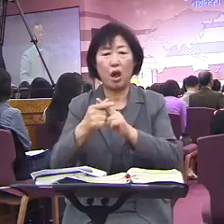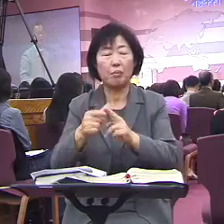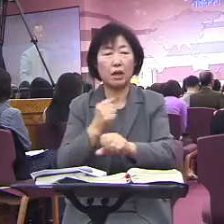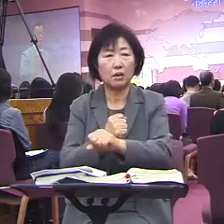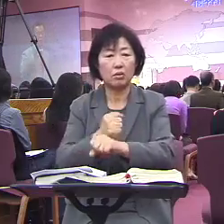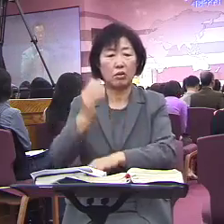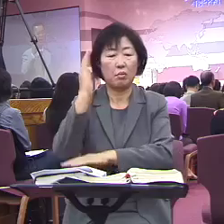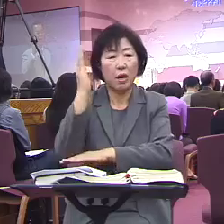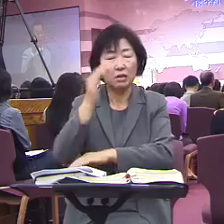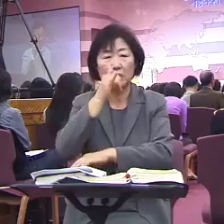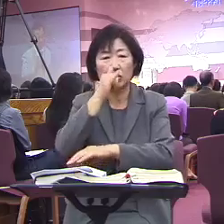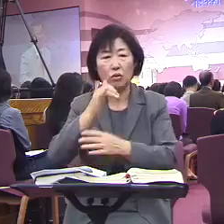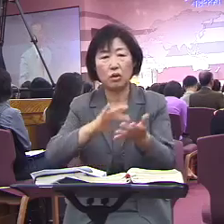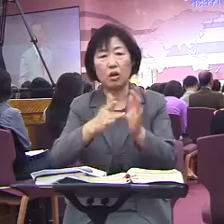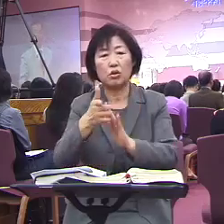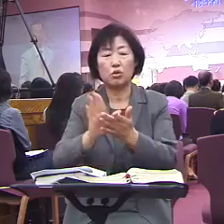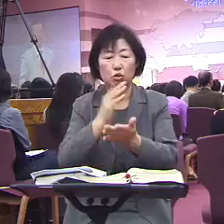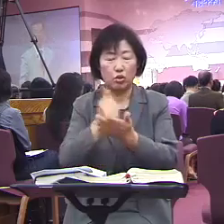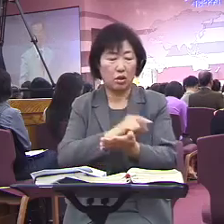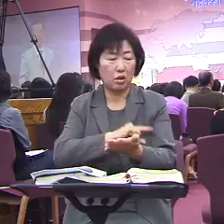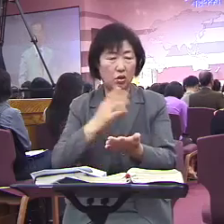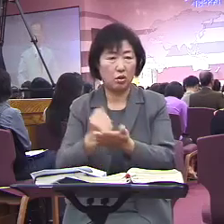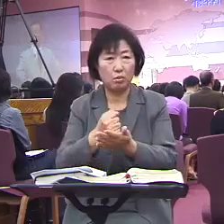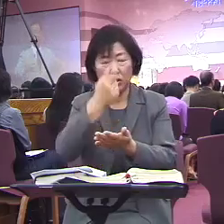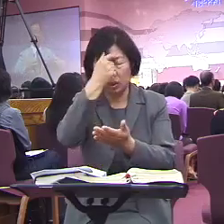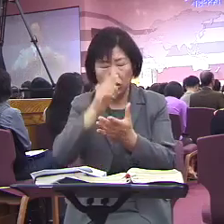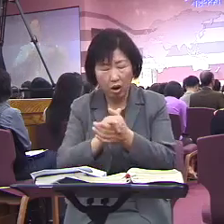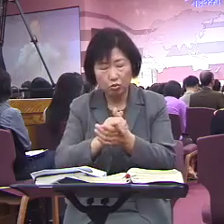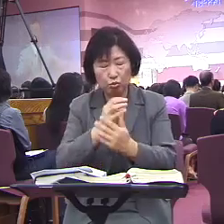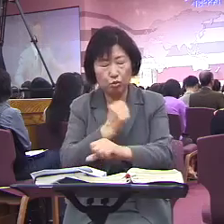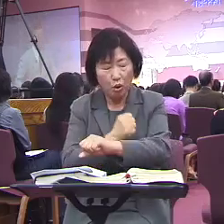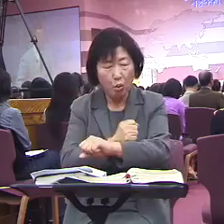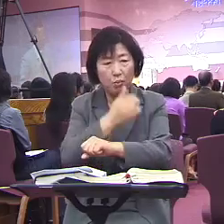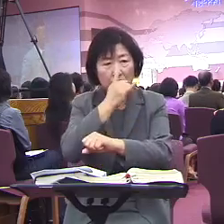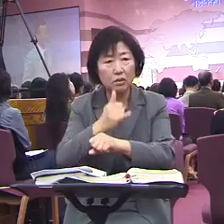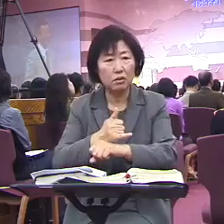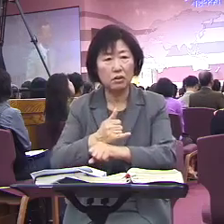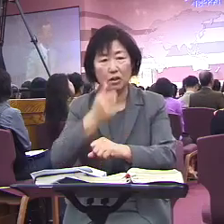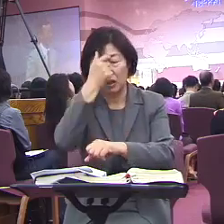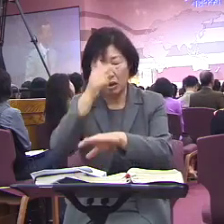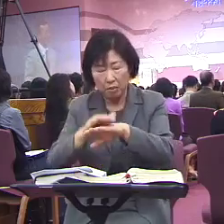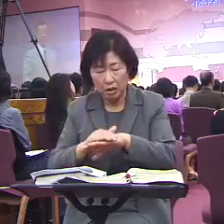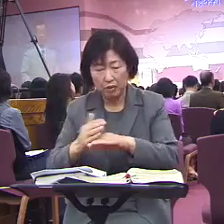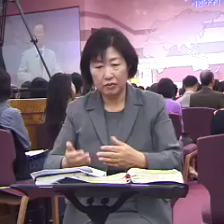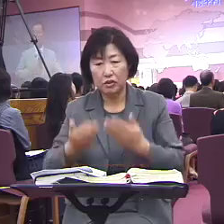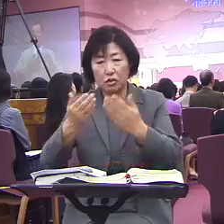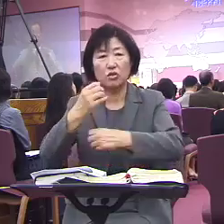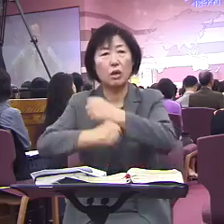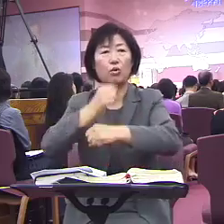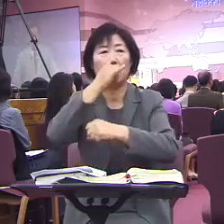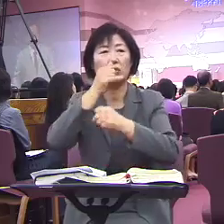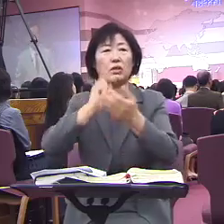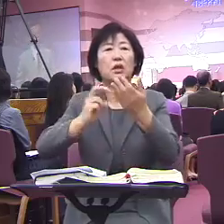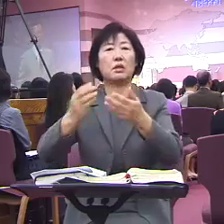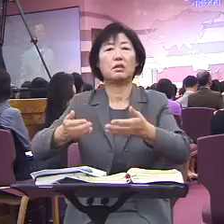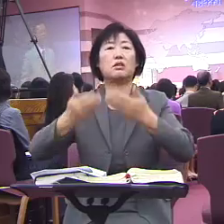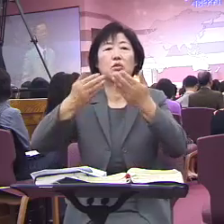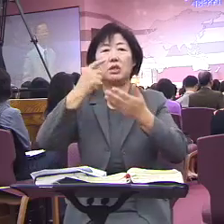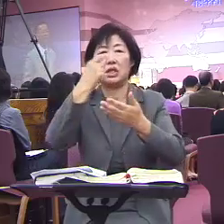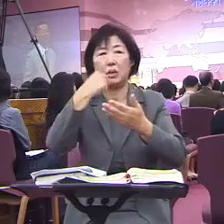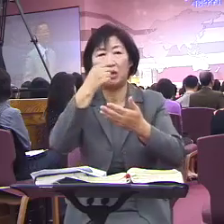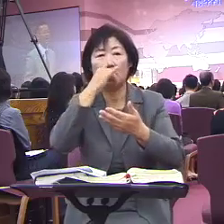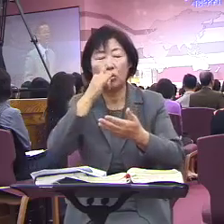있고, 예수 그리스도의 이름으로 기도할 수 있고, 아직도 이렇게 예배 드릴 수 있는 자유가 있고, 찬양 드릴 수 있는 입이